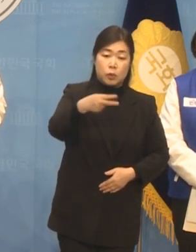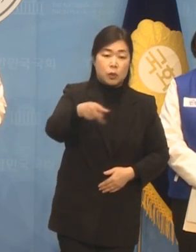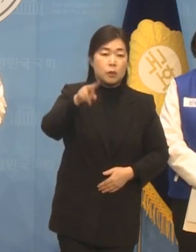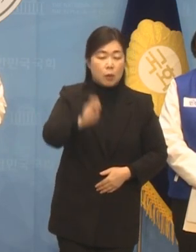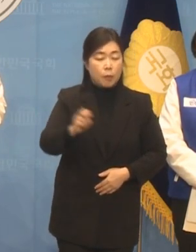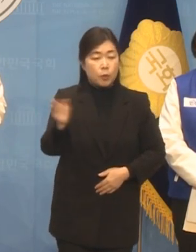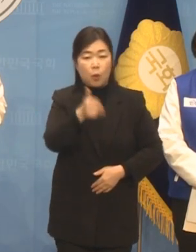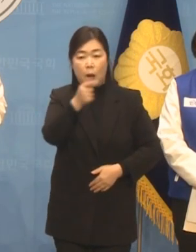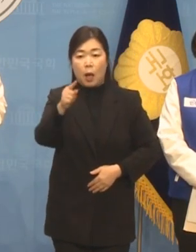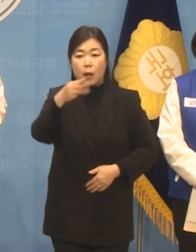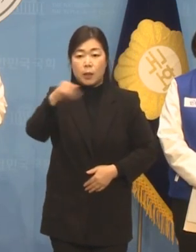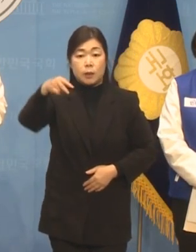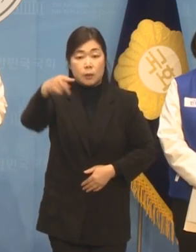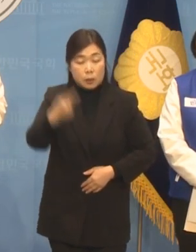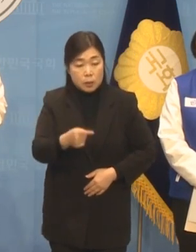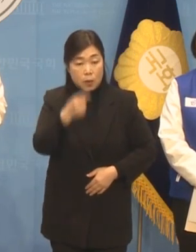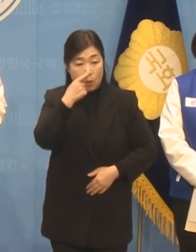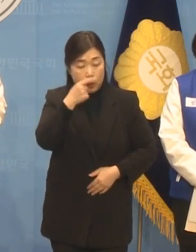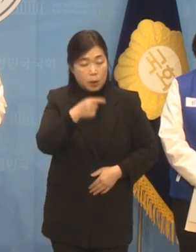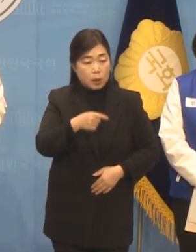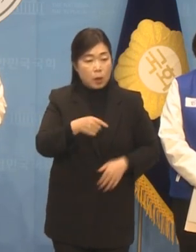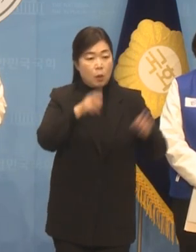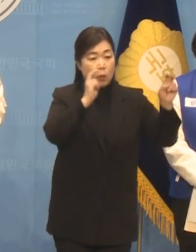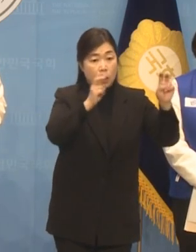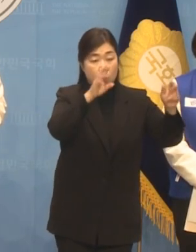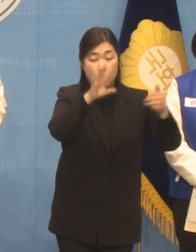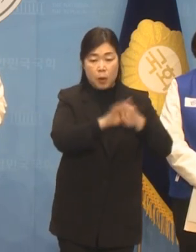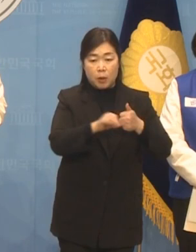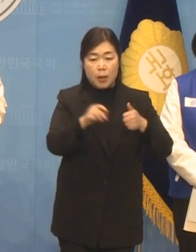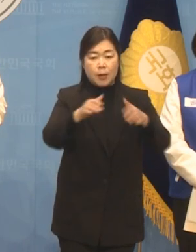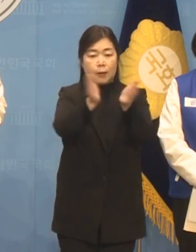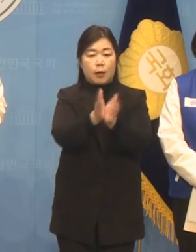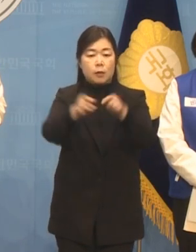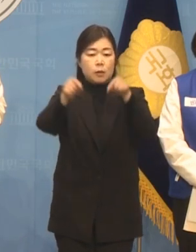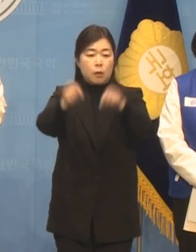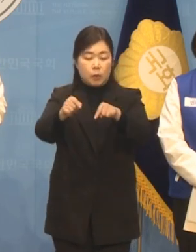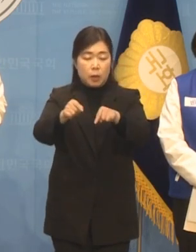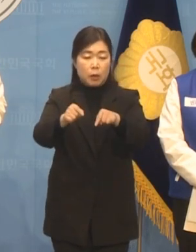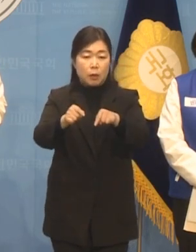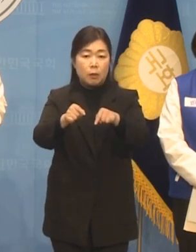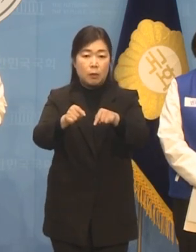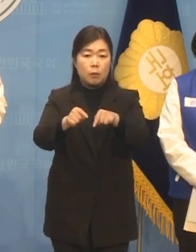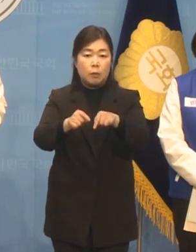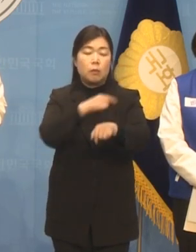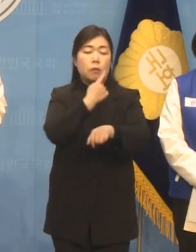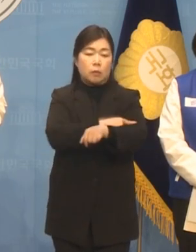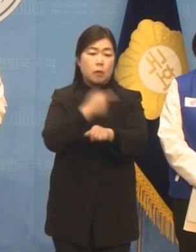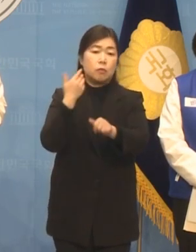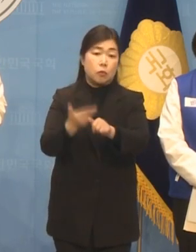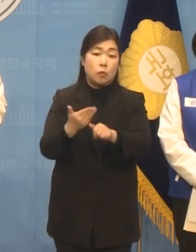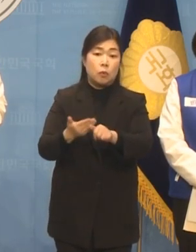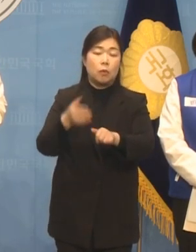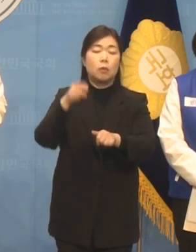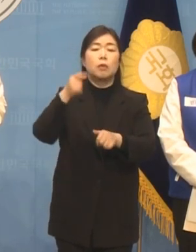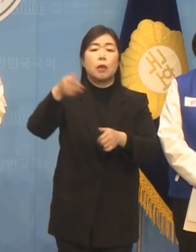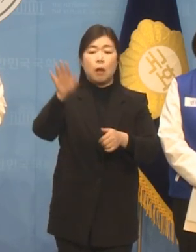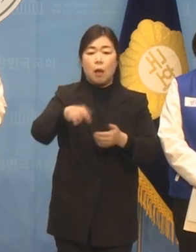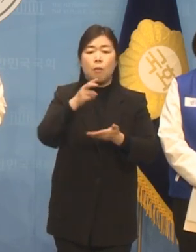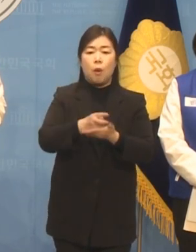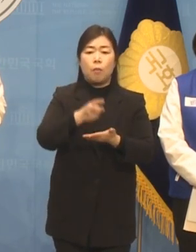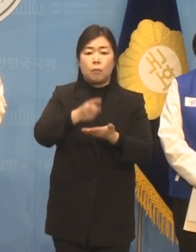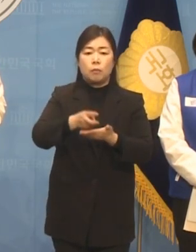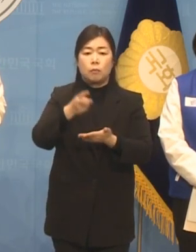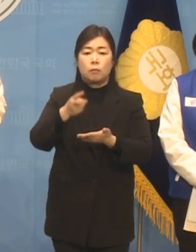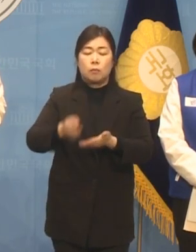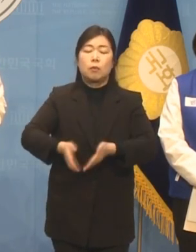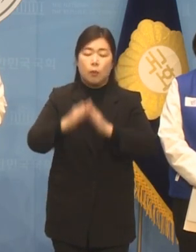단체 협상을 통해서 거래 조건을 개선했는데요. 이걸 입법적인 근거를 마련해야 된다는 것입니다. 최근에 조선일보에서 배달의